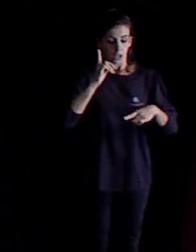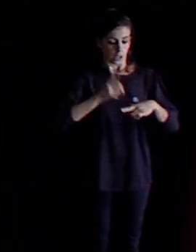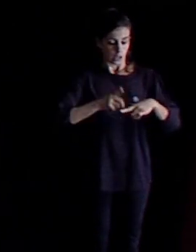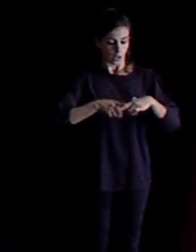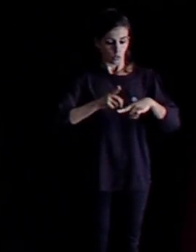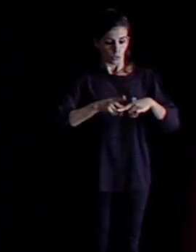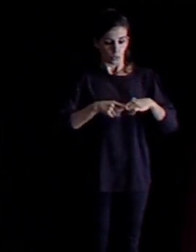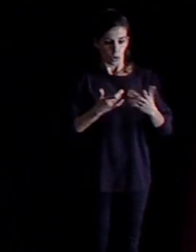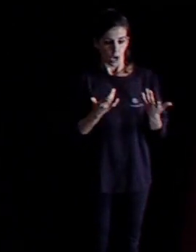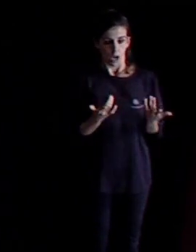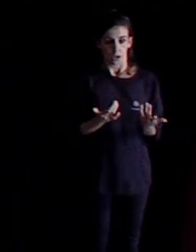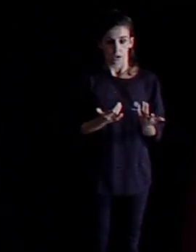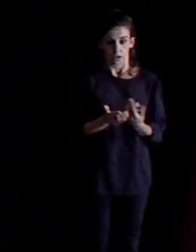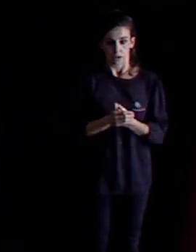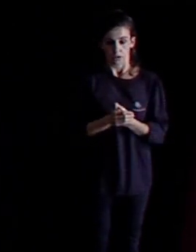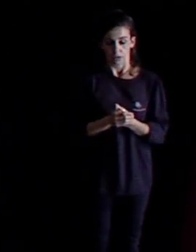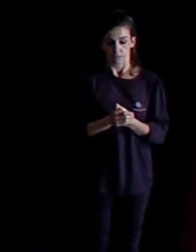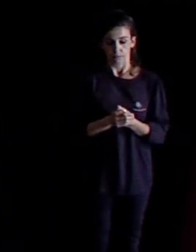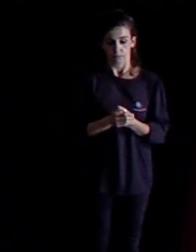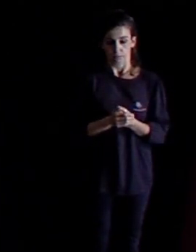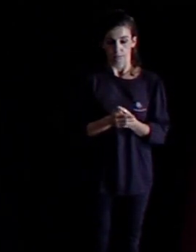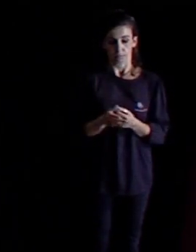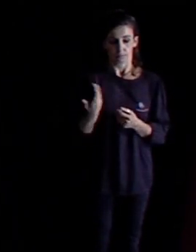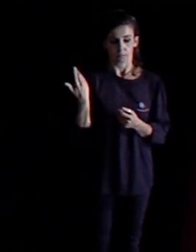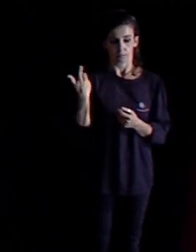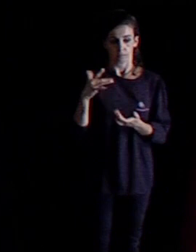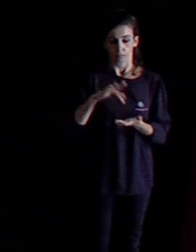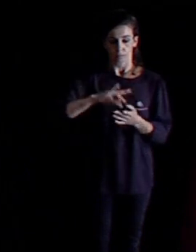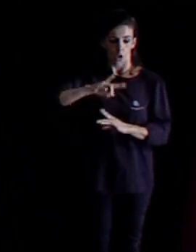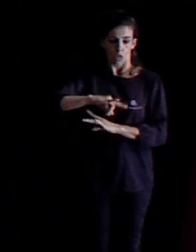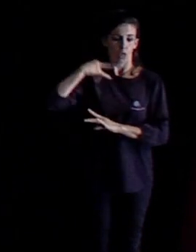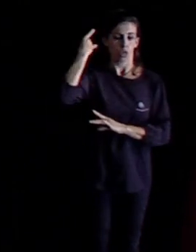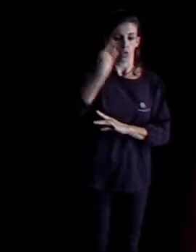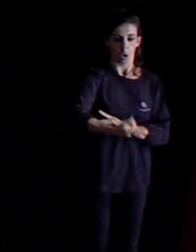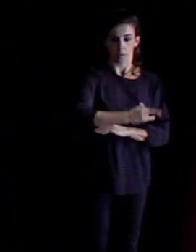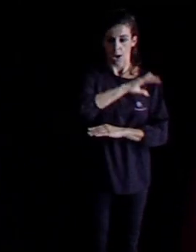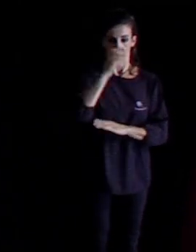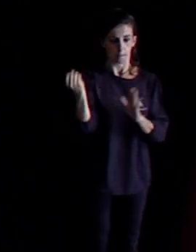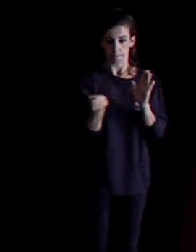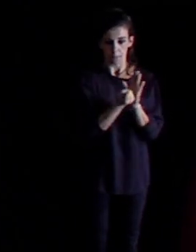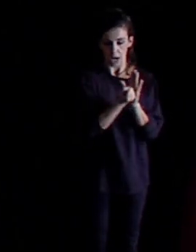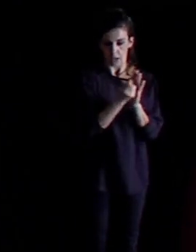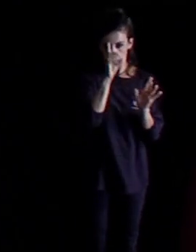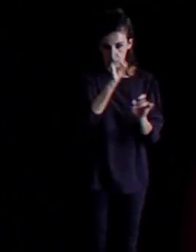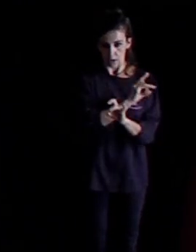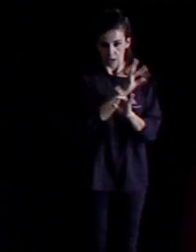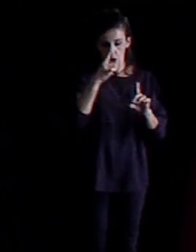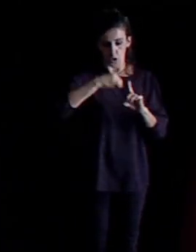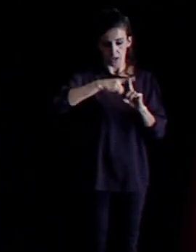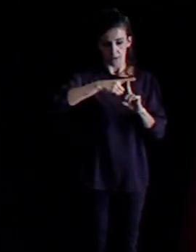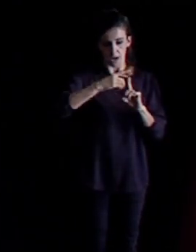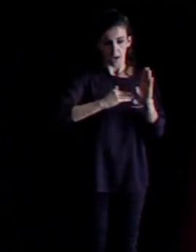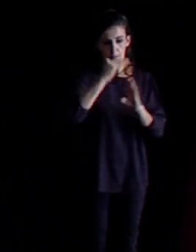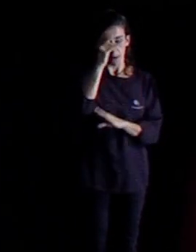ya pues doblemente estigmatiza, por supuesto, más niveles de trastorno por